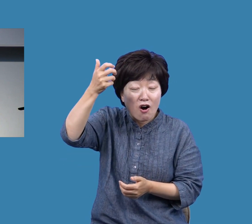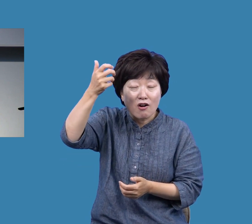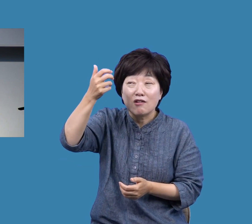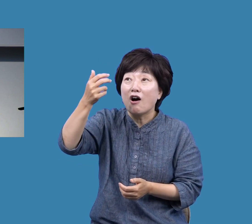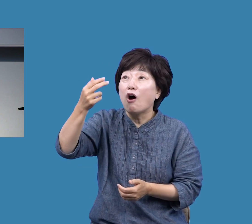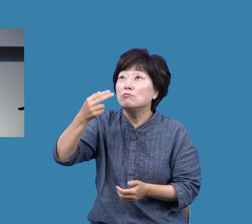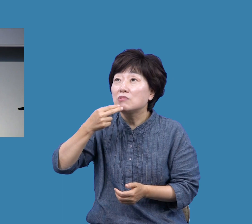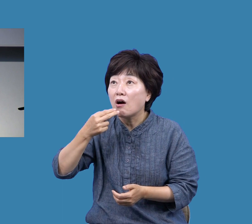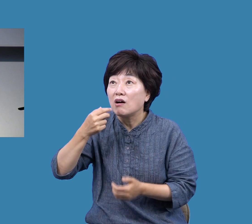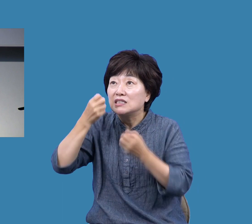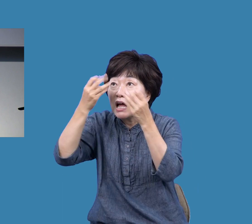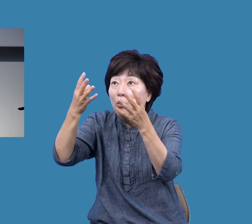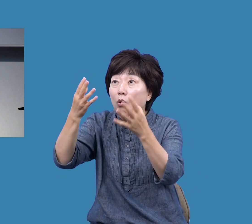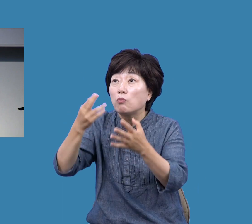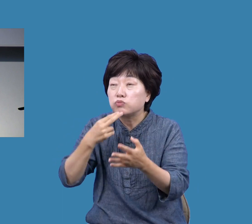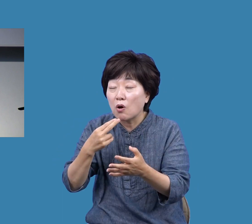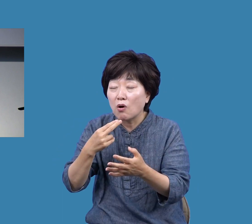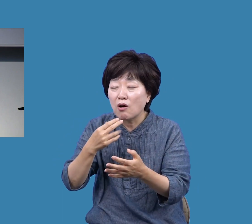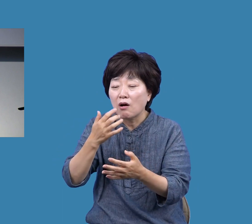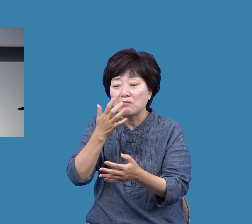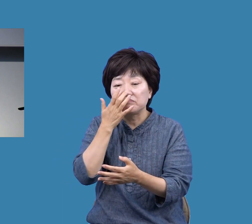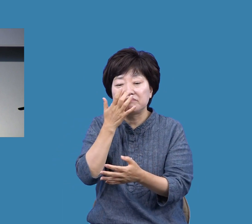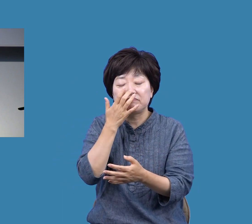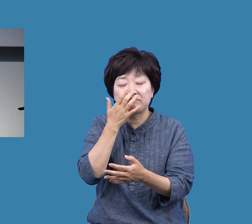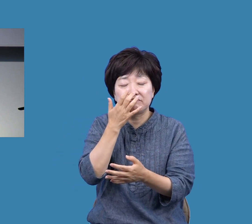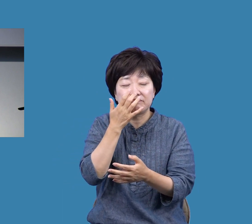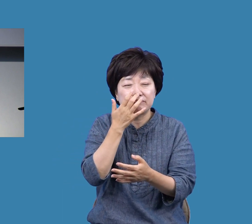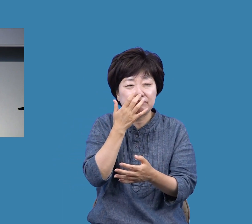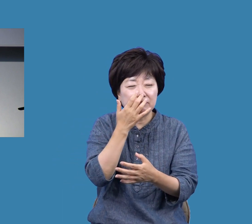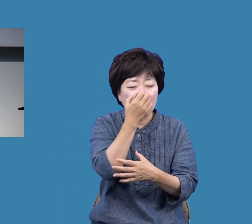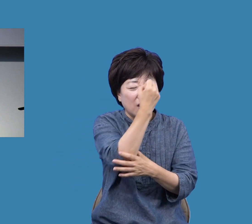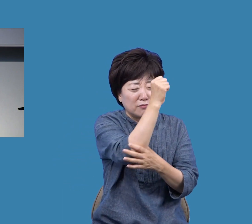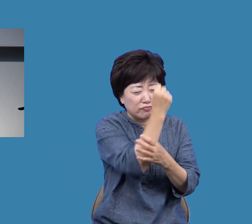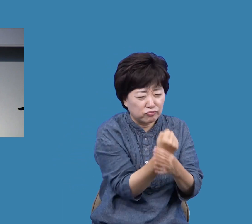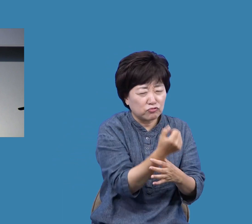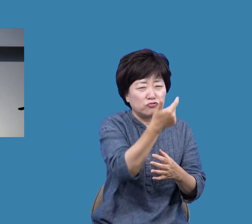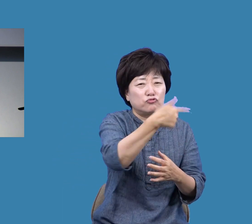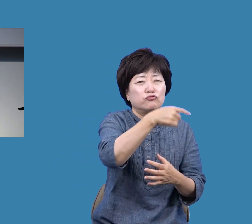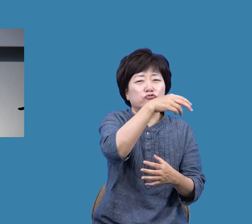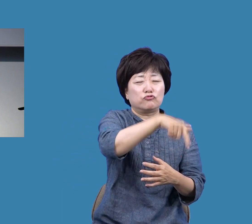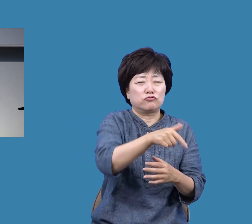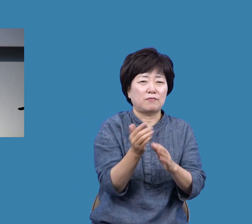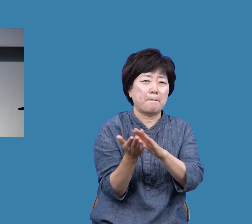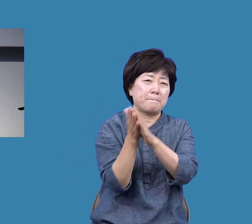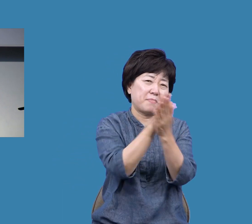묵은 누르게 되는 거야. 금방 묵은 누르게 되는 거야.